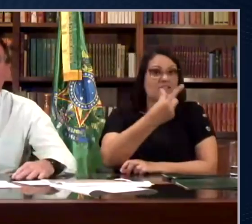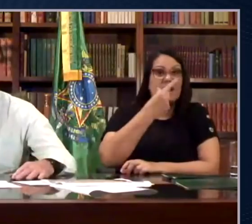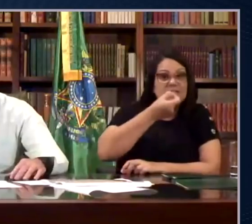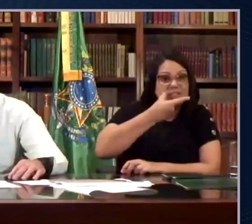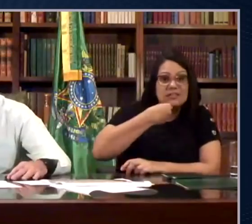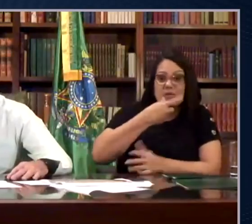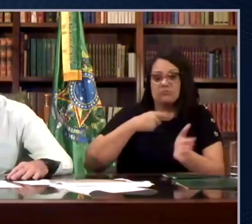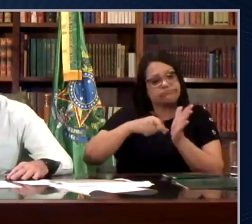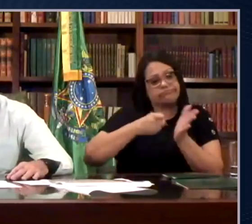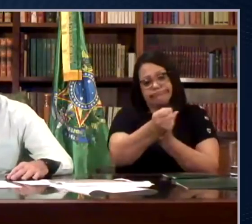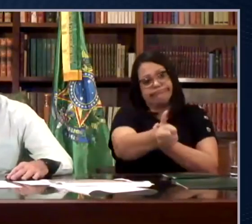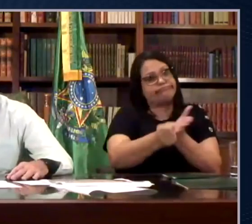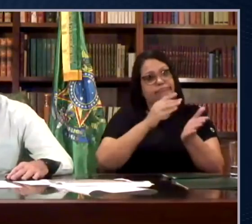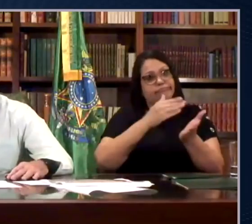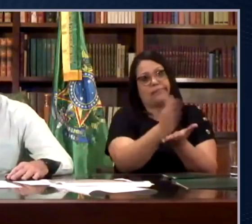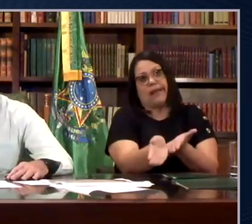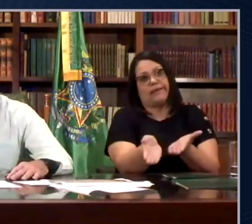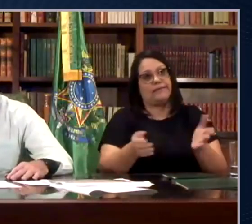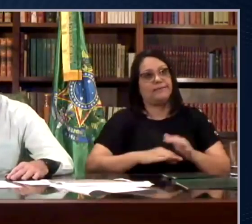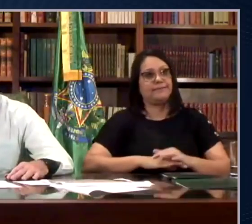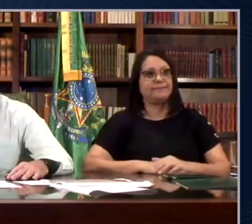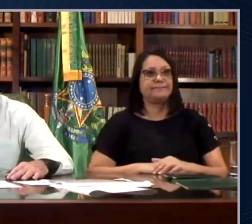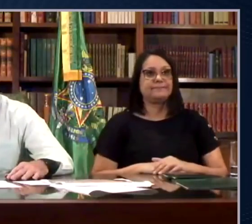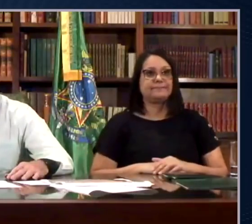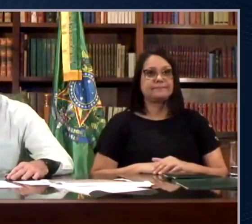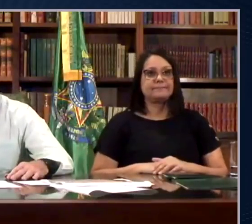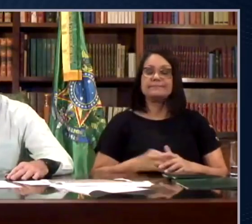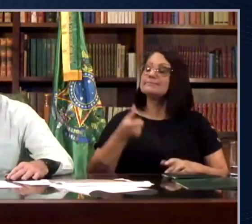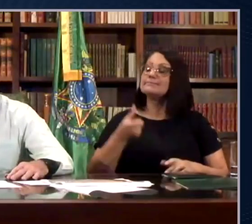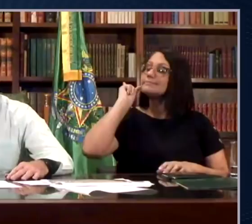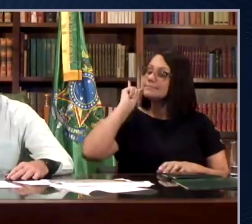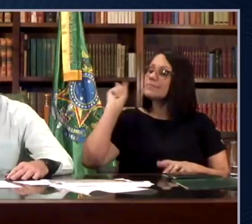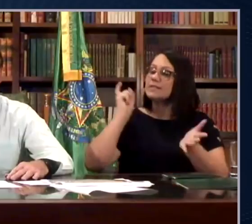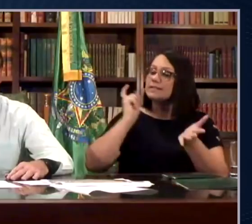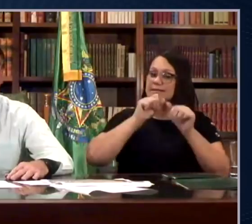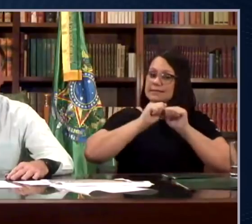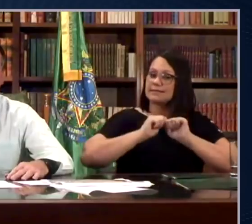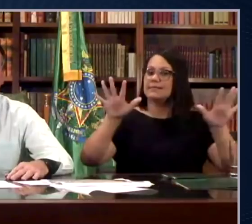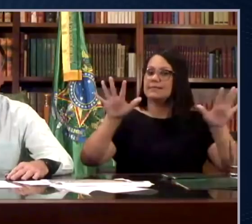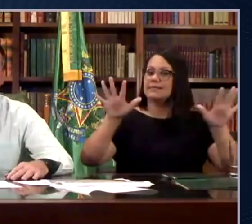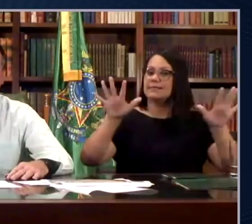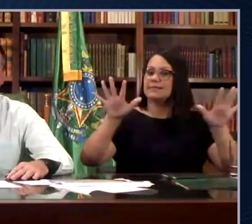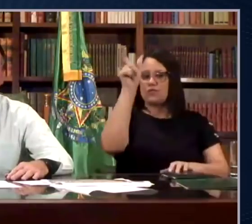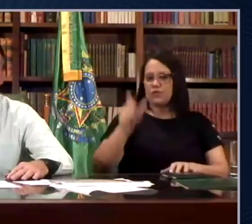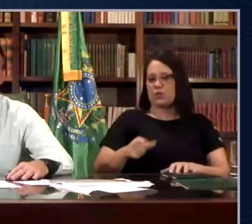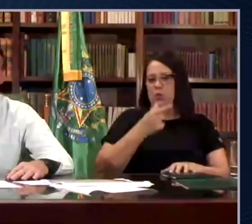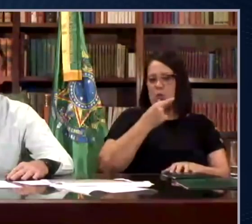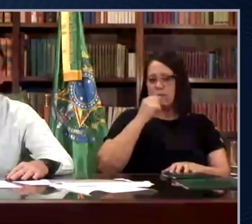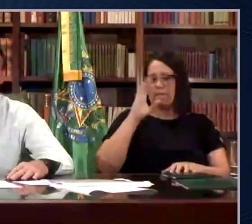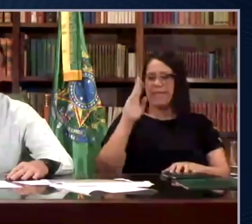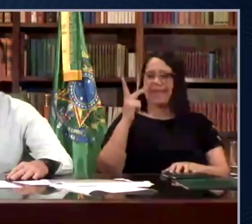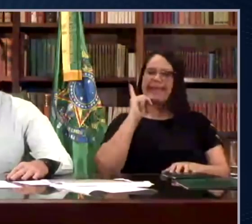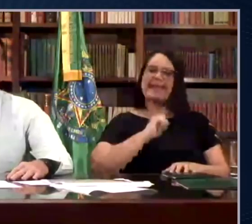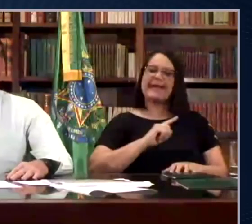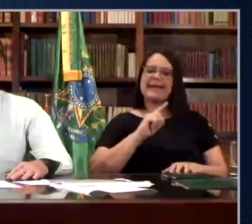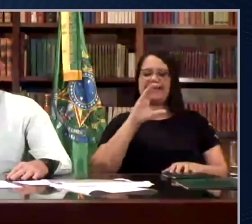seja um pouco tarde. Ô presidente, ontem houve um episódio, o senhor compartilhou nas redes sociais um vídeo de um homem em Belo Horizonte, na Ceasa, em